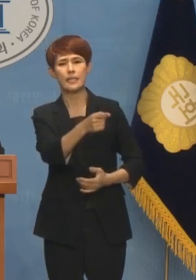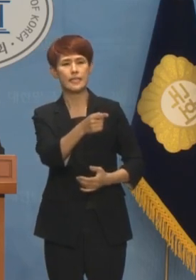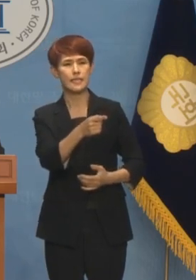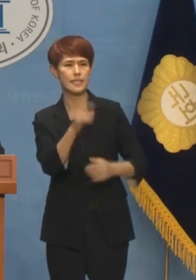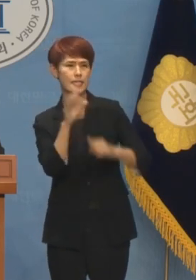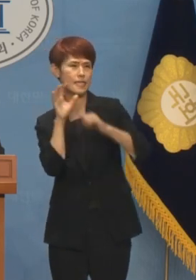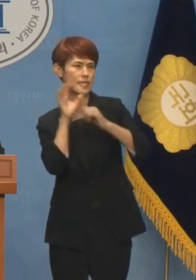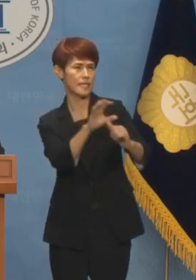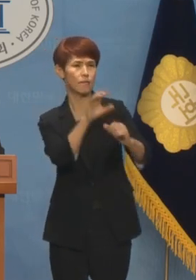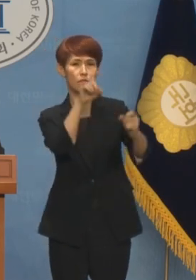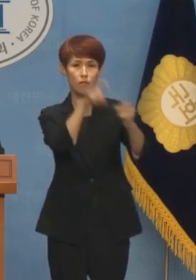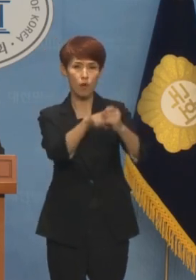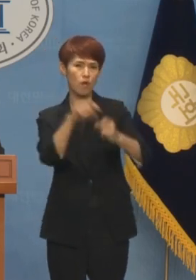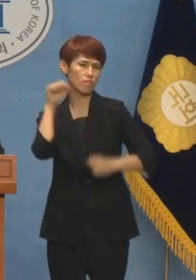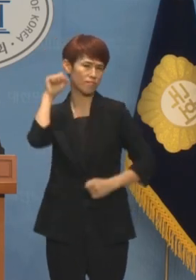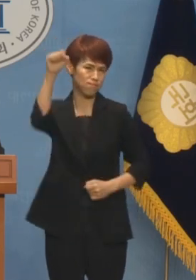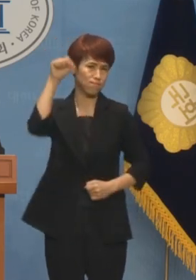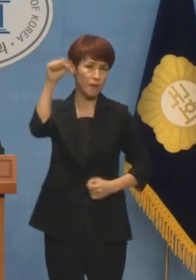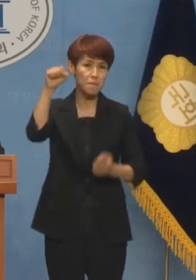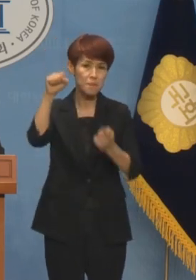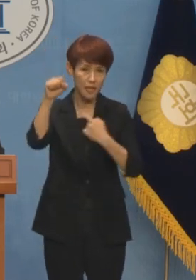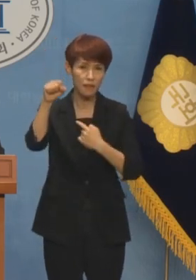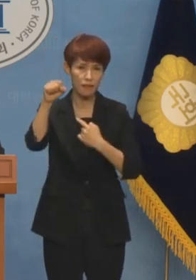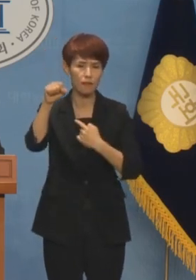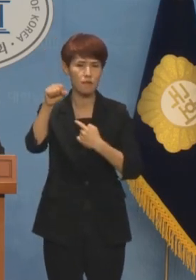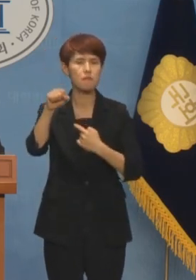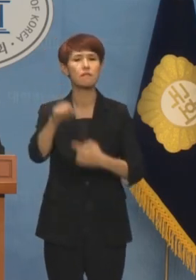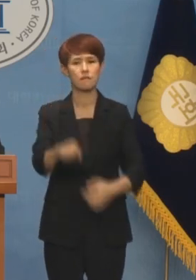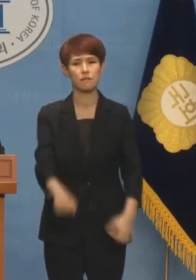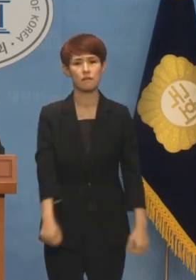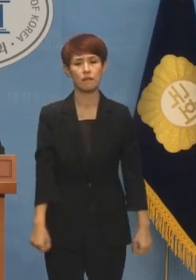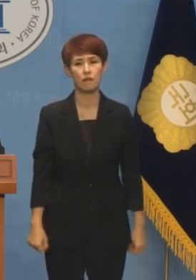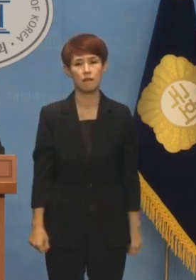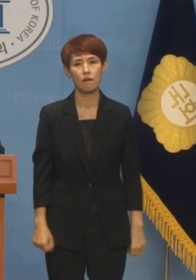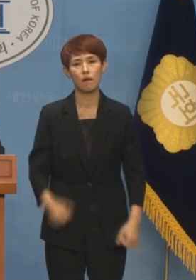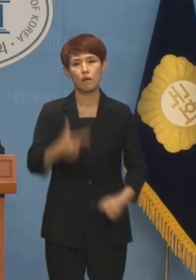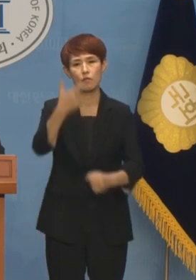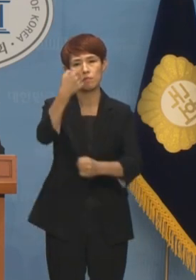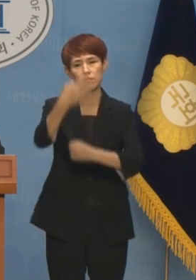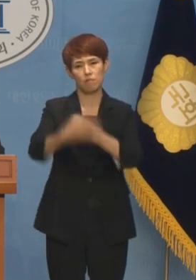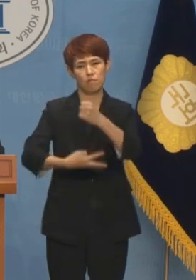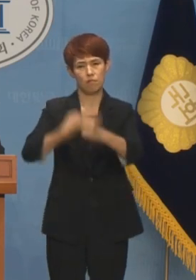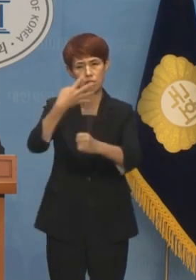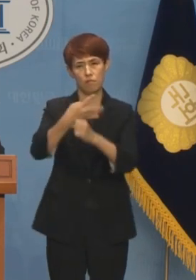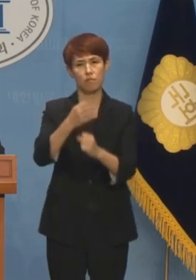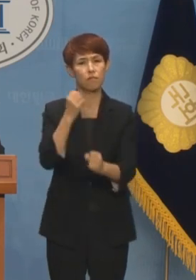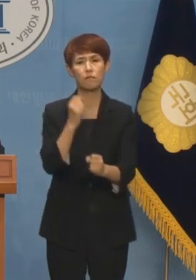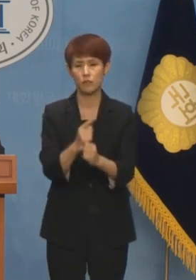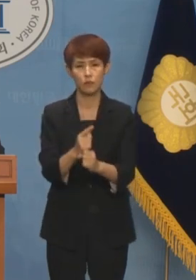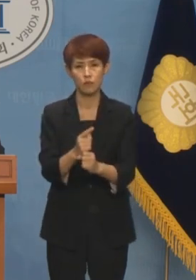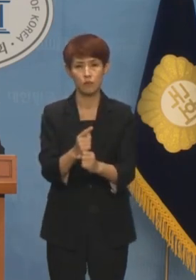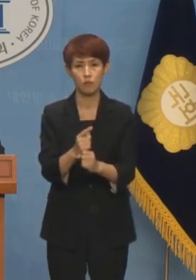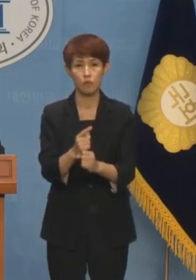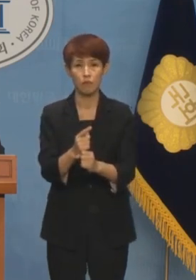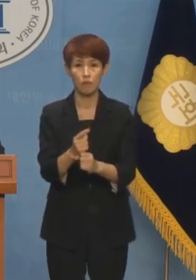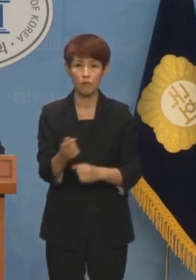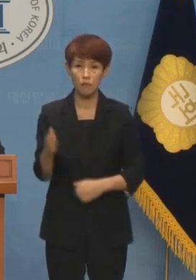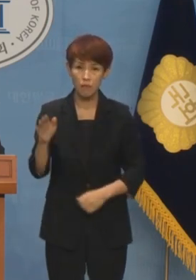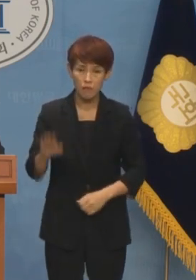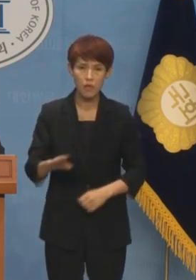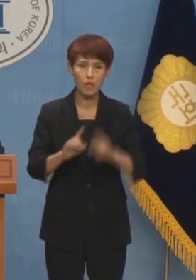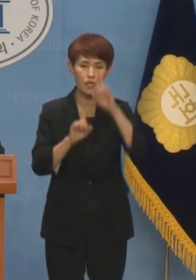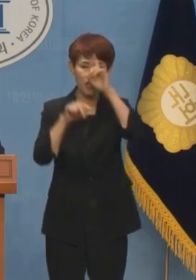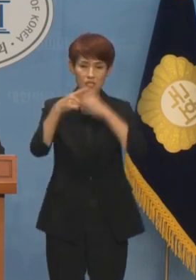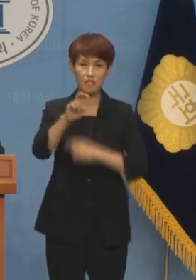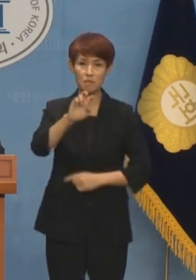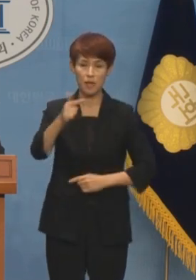위해 시작했던 시위입니다. 벌써 64년이 되었건만 여전히 이승만